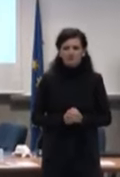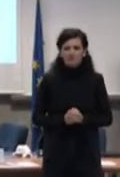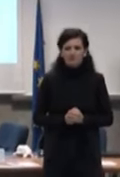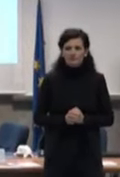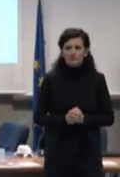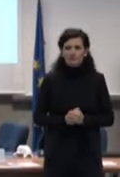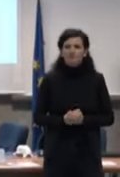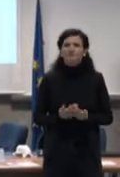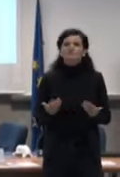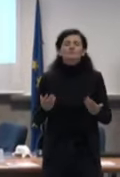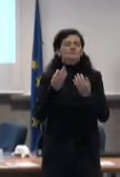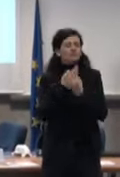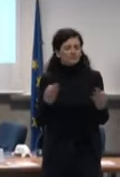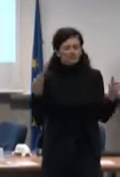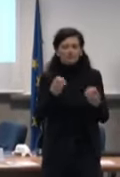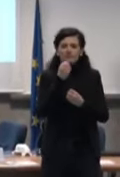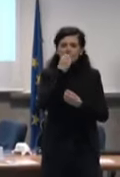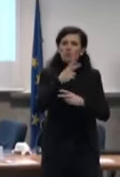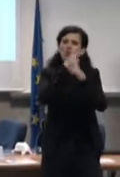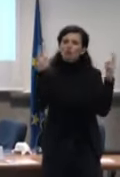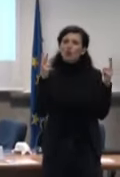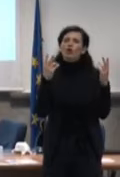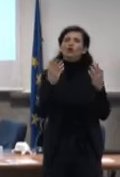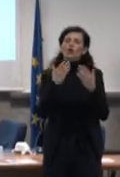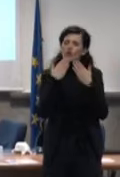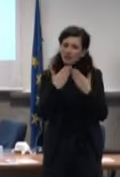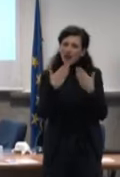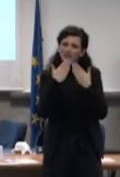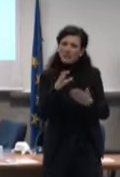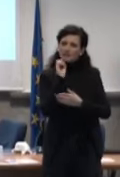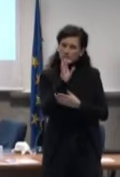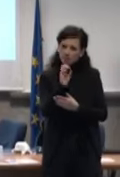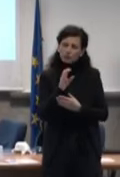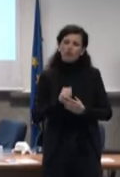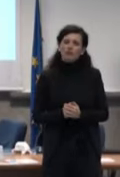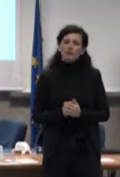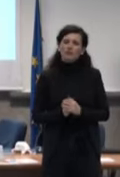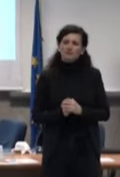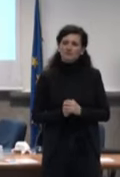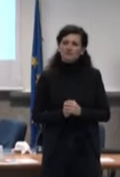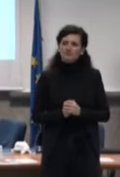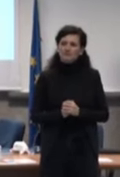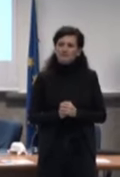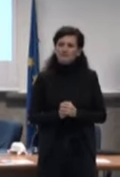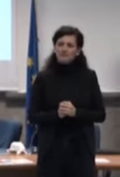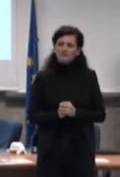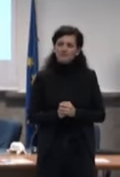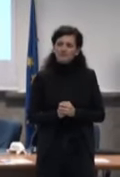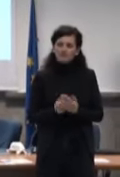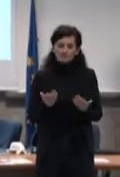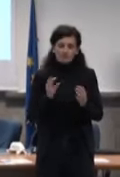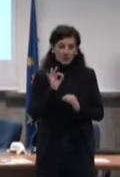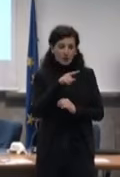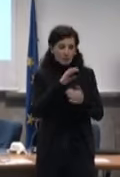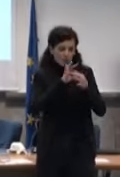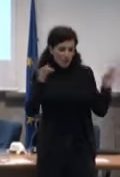bene buongiorno grazie grazie professore e direi che è proprio l'ultima di queste affermazioni spiega